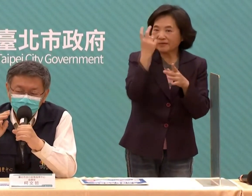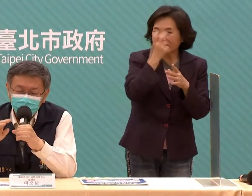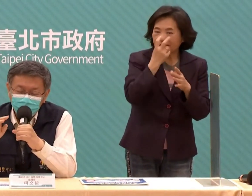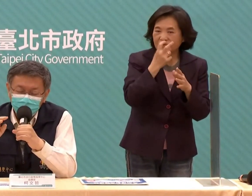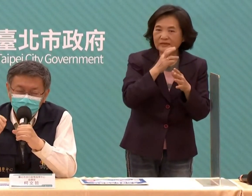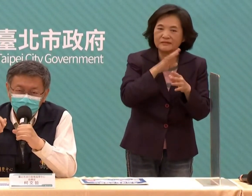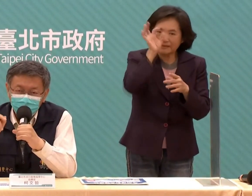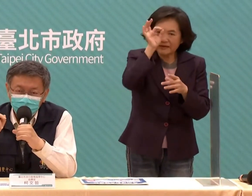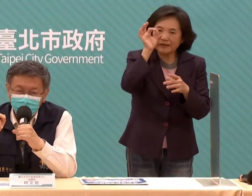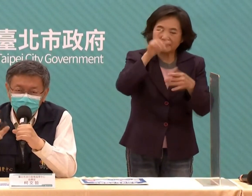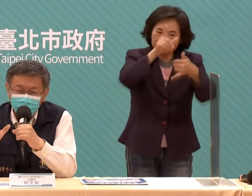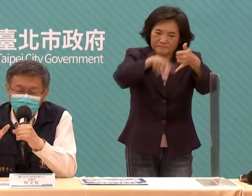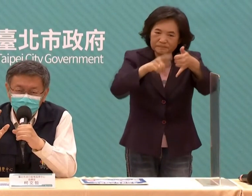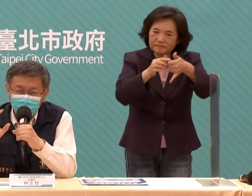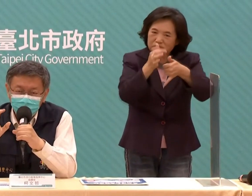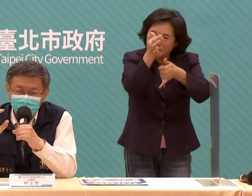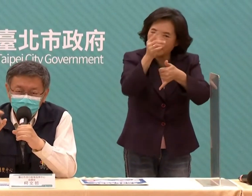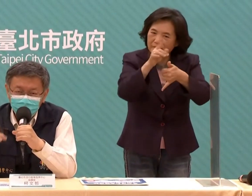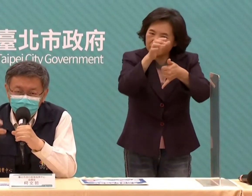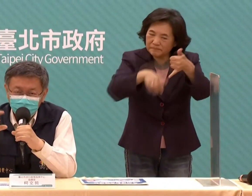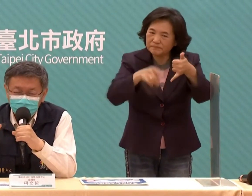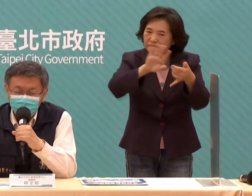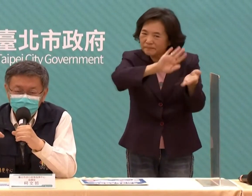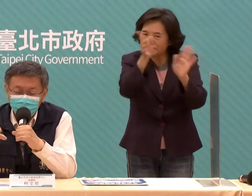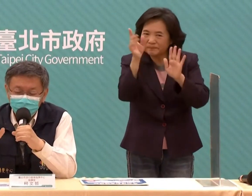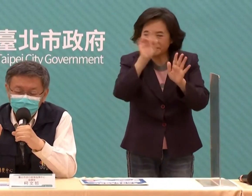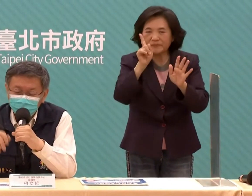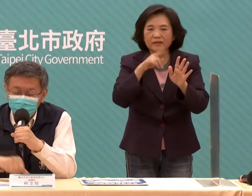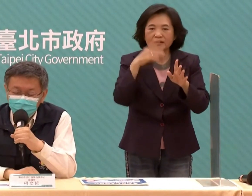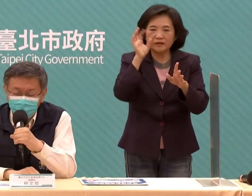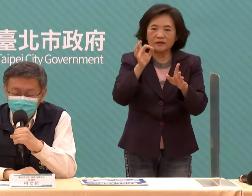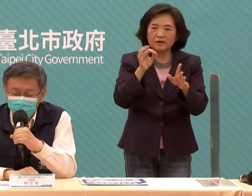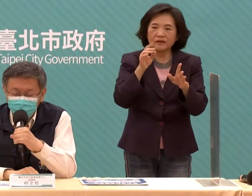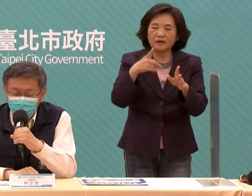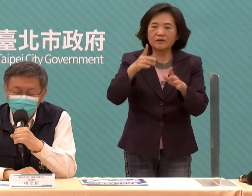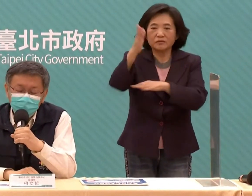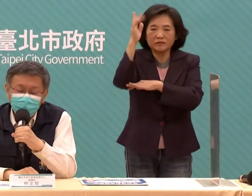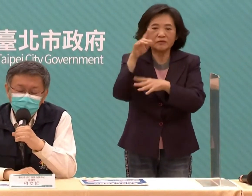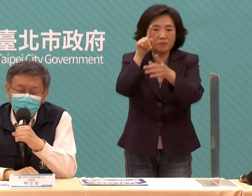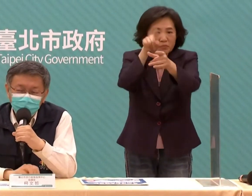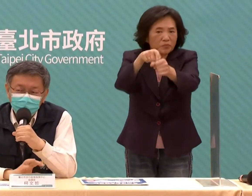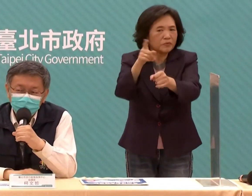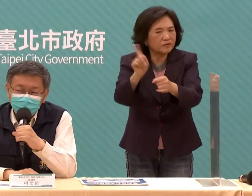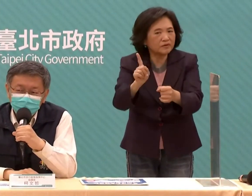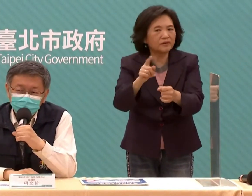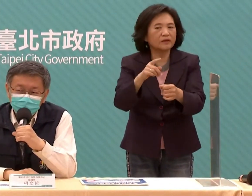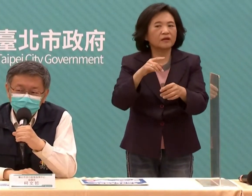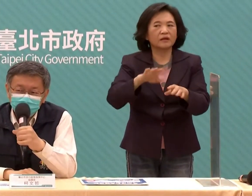按照你当时的状况，还有你的目标哦来决定，所以这条没有标准答案。